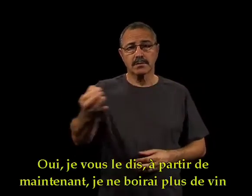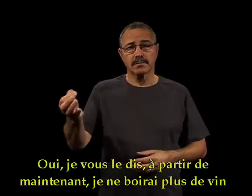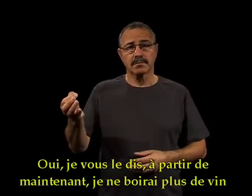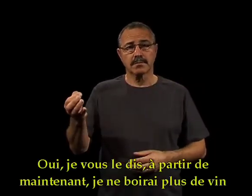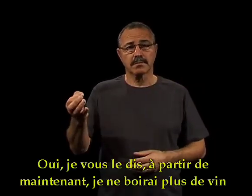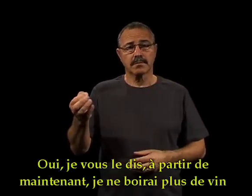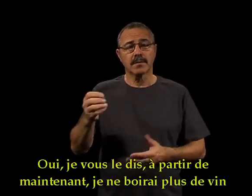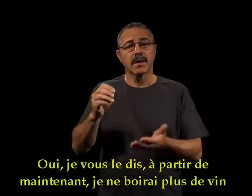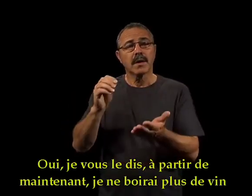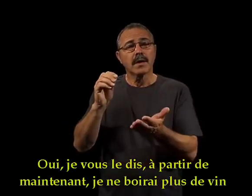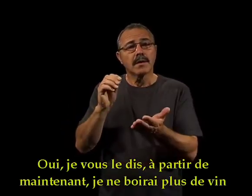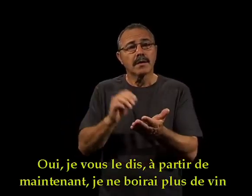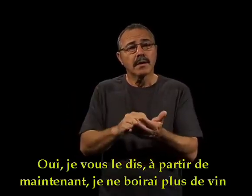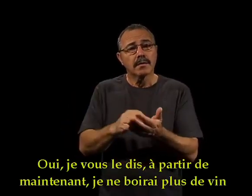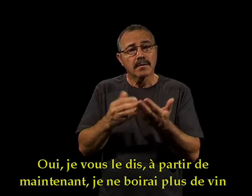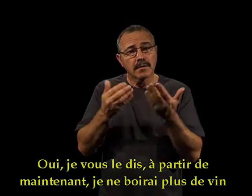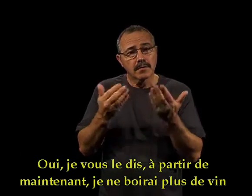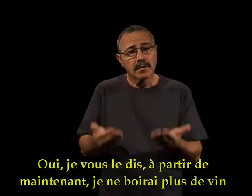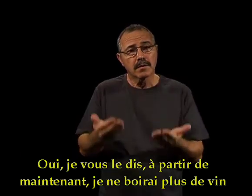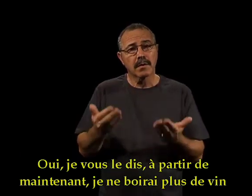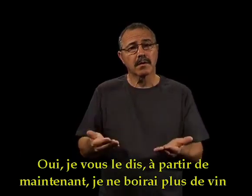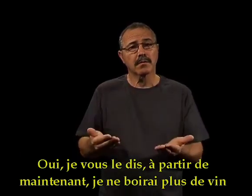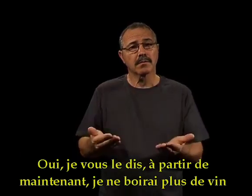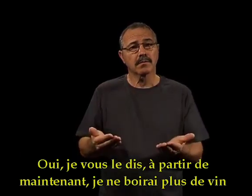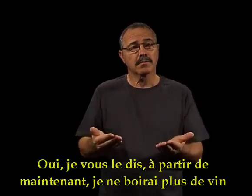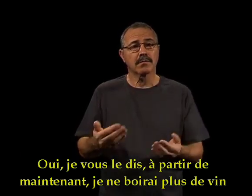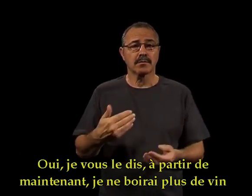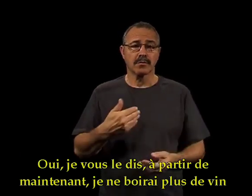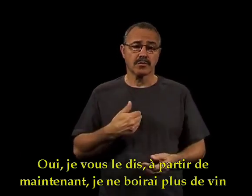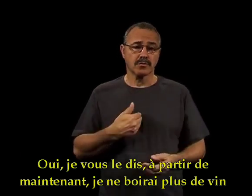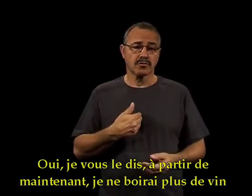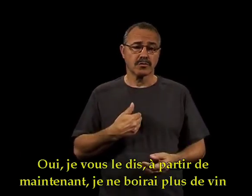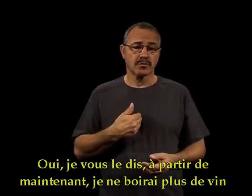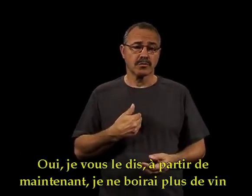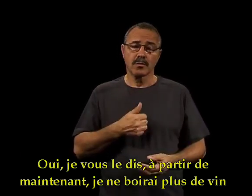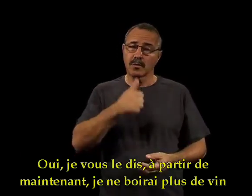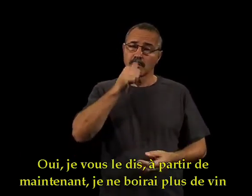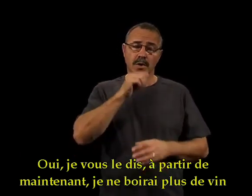dis, à partir de maintenant, je ne boirai plus de vin,